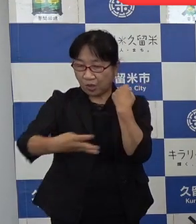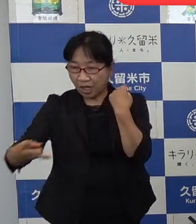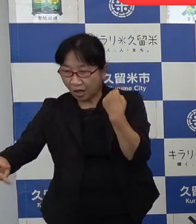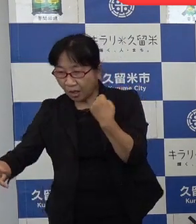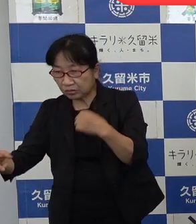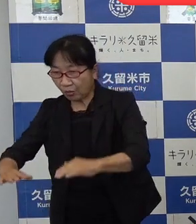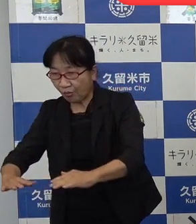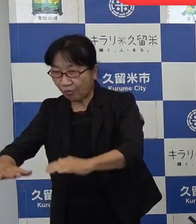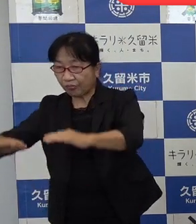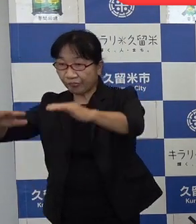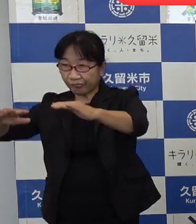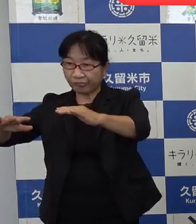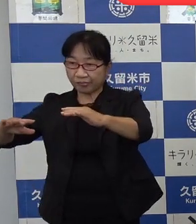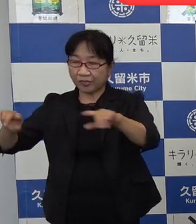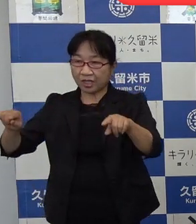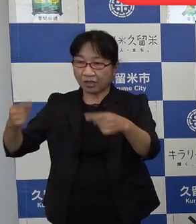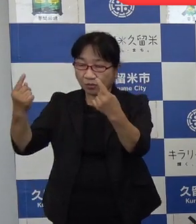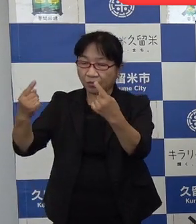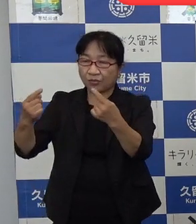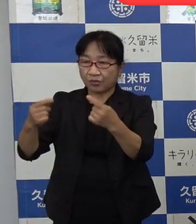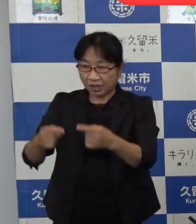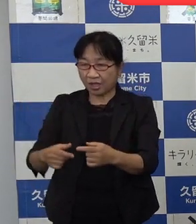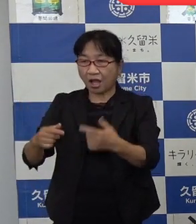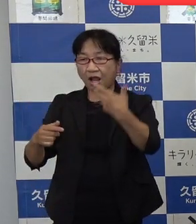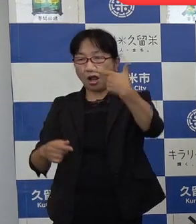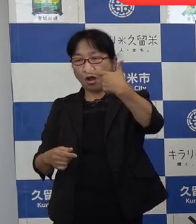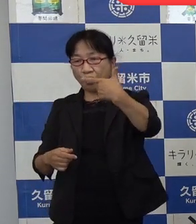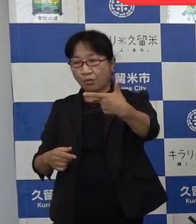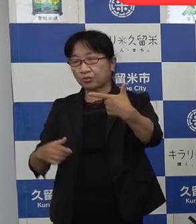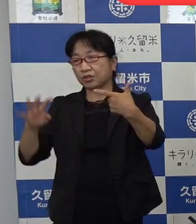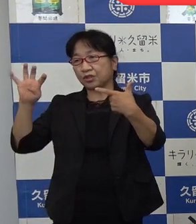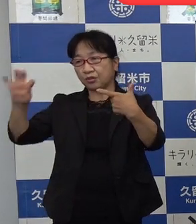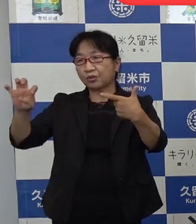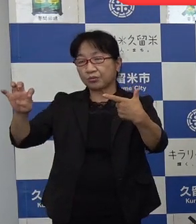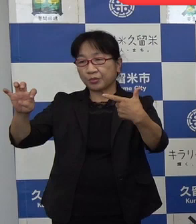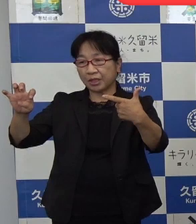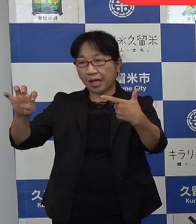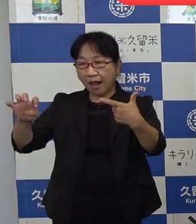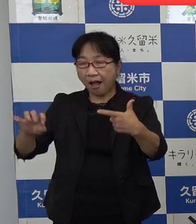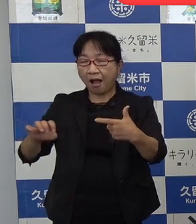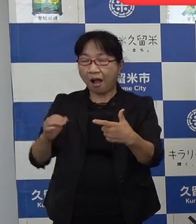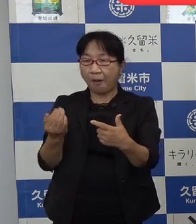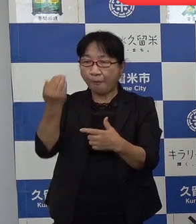って6時40分頃から既存のポンプを稼働しましたが、